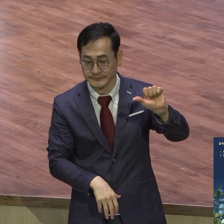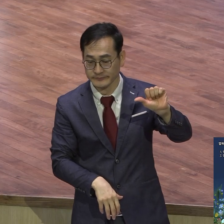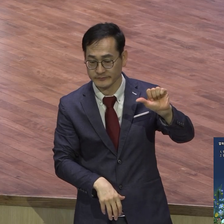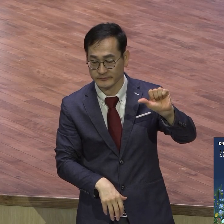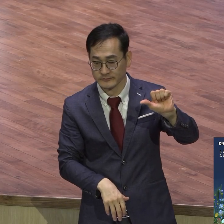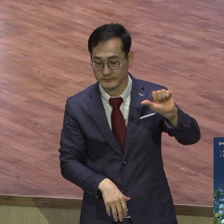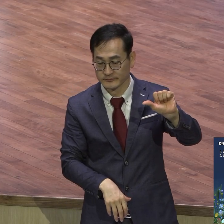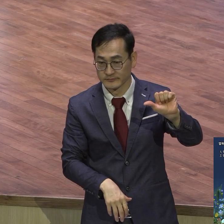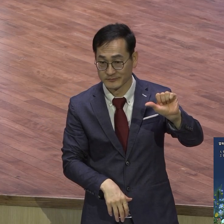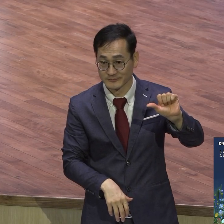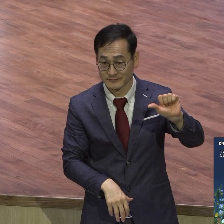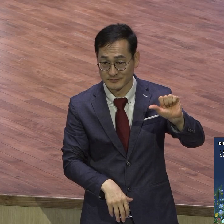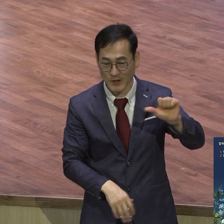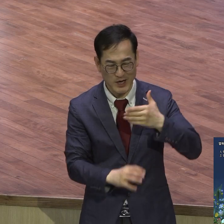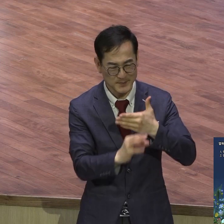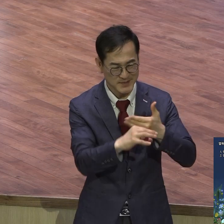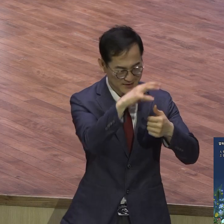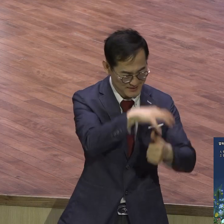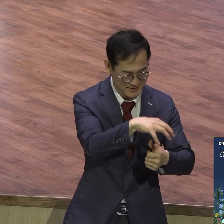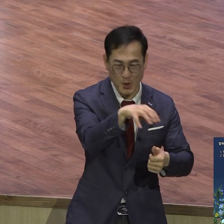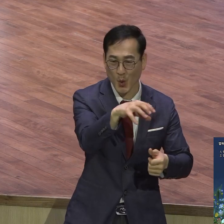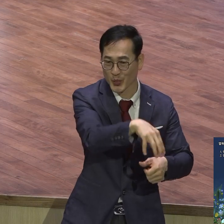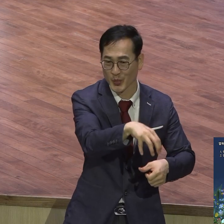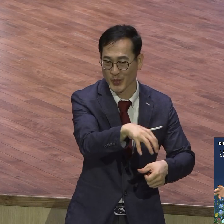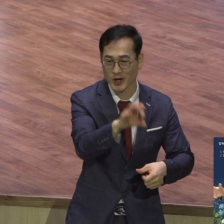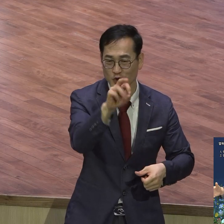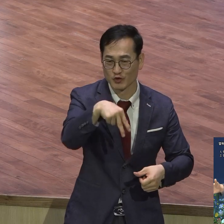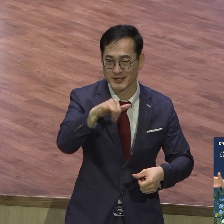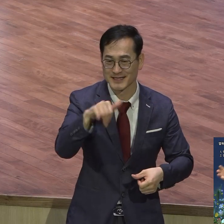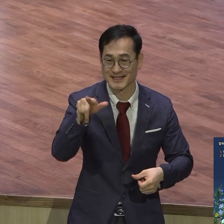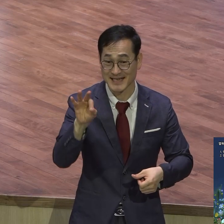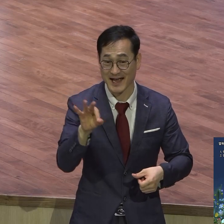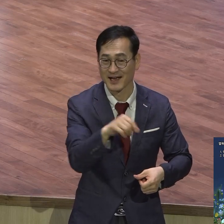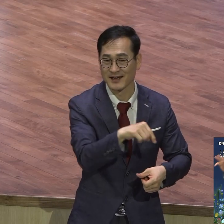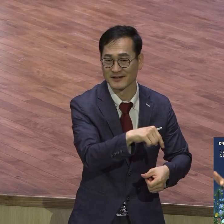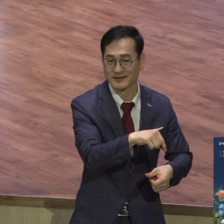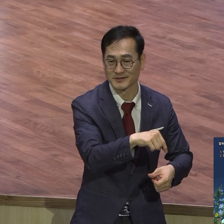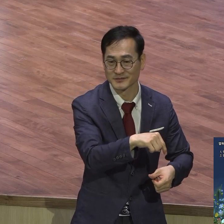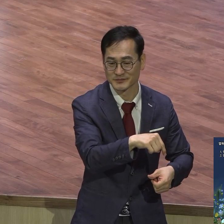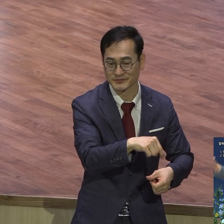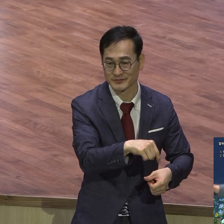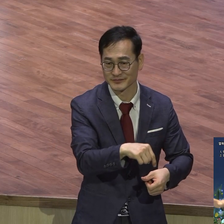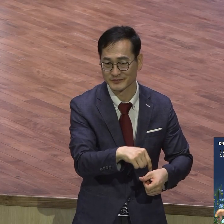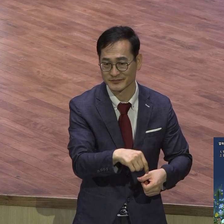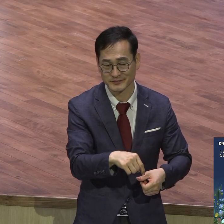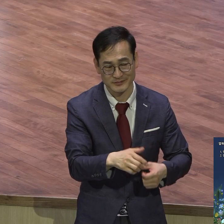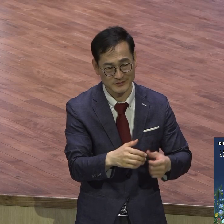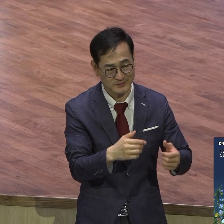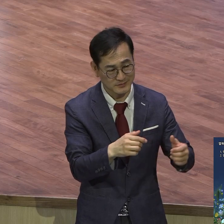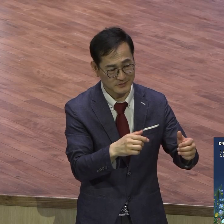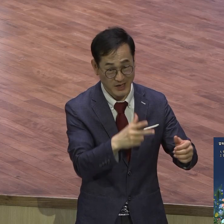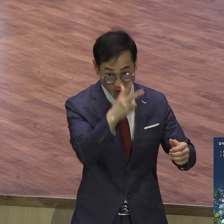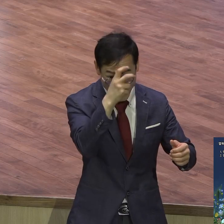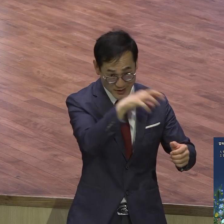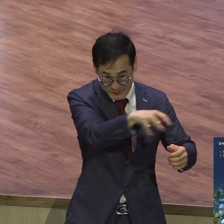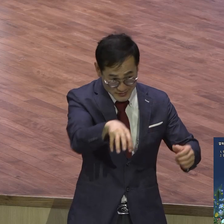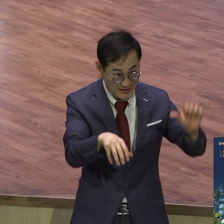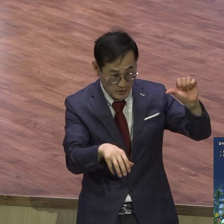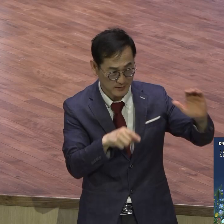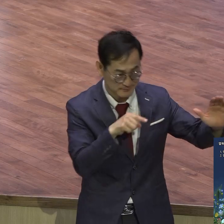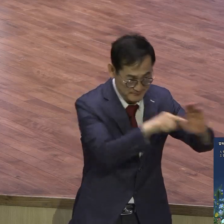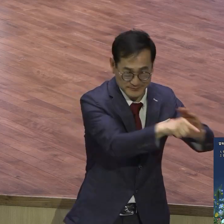경찰서에 유치장 시작했는데 부산 정의 동네에 해운대 괜찮아요. 부산에 5개 경찰서를 다 도는 거예요. 조를